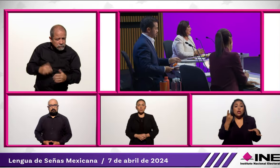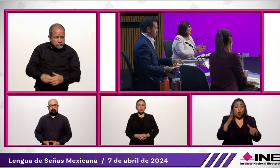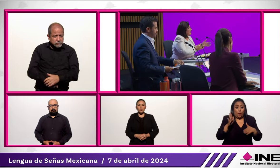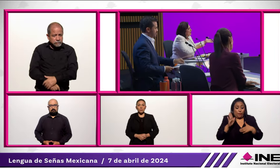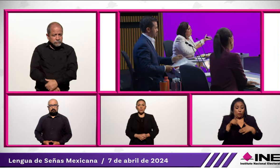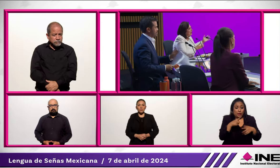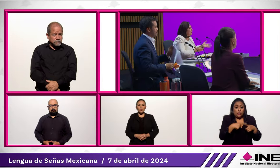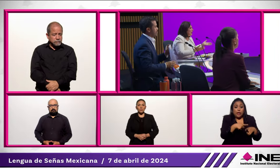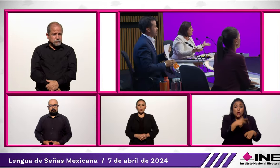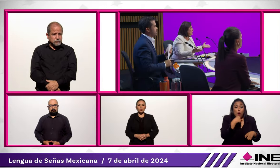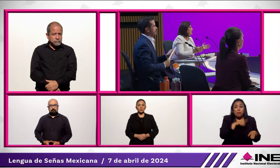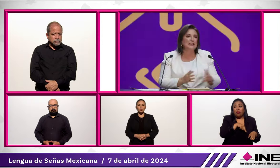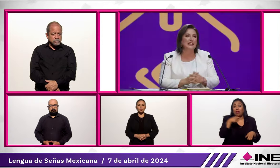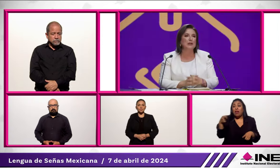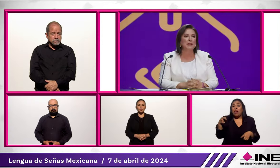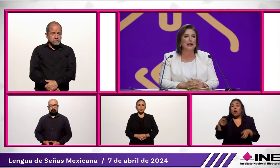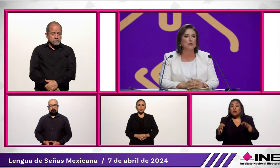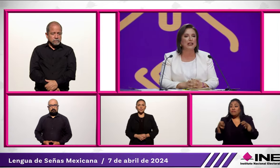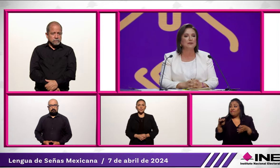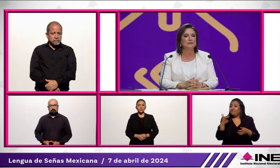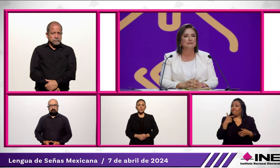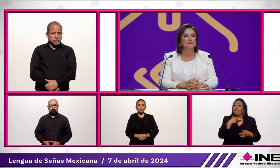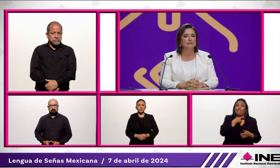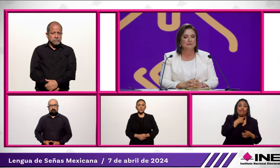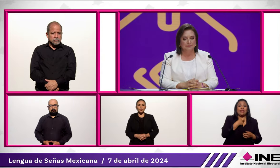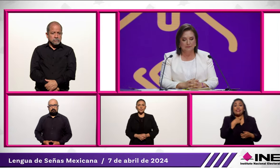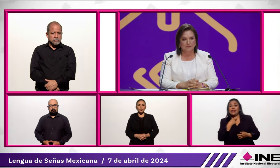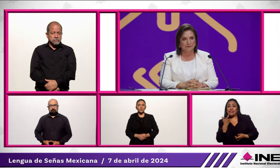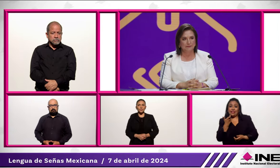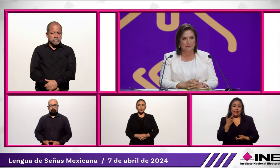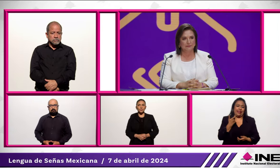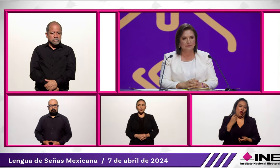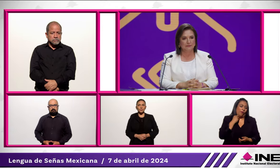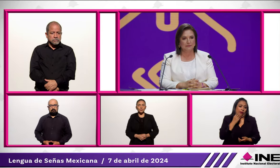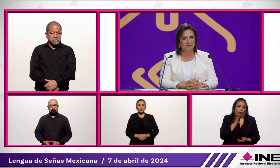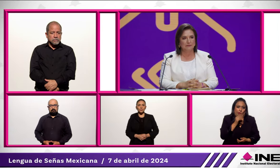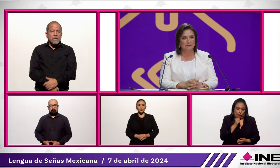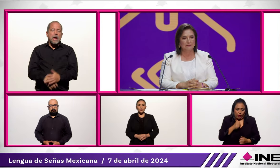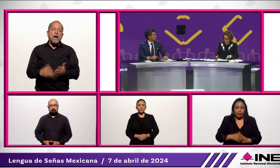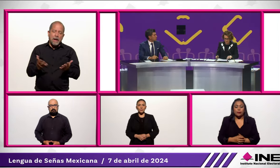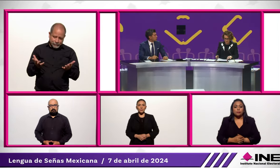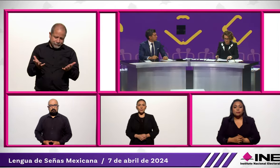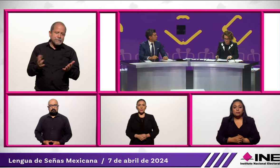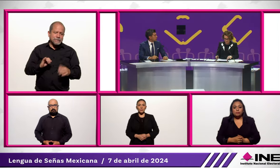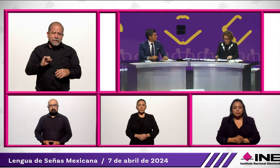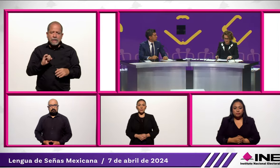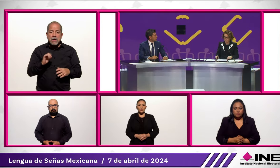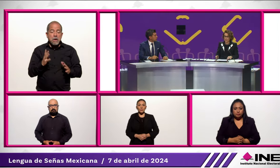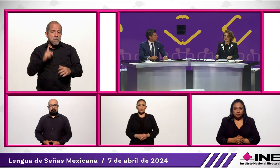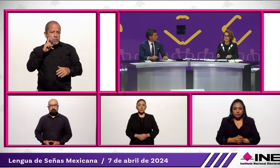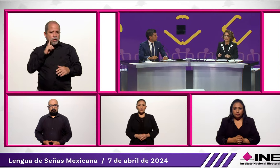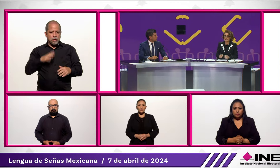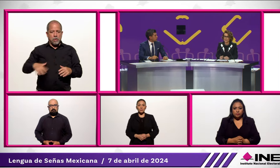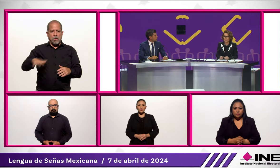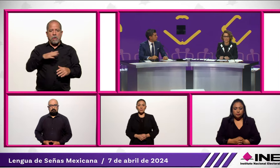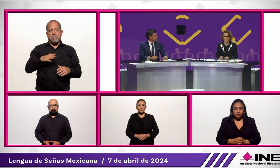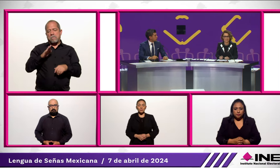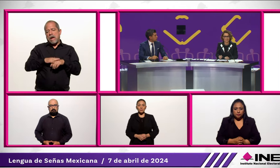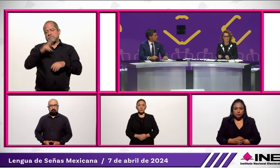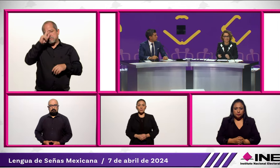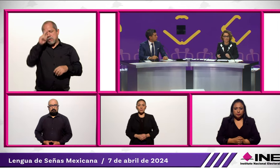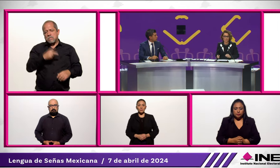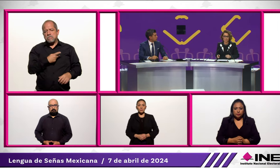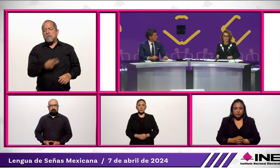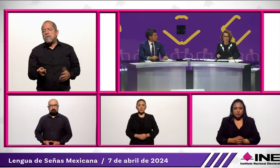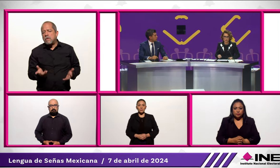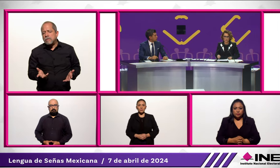al hombre que irte a un tribunal donde no tienes dinero para el abogado. Bueno, si las mujeres son más pobres, hay que decir que las mujeres indígenas